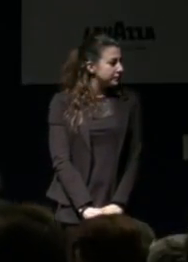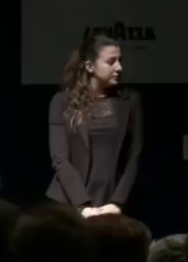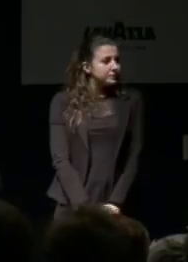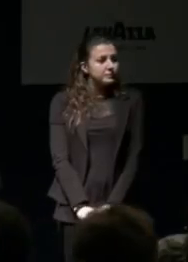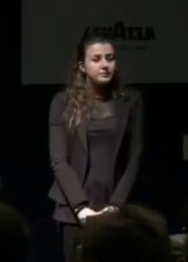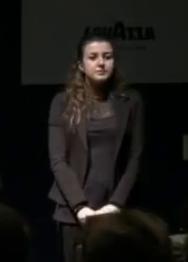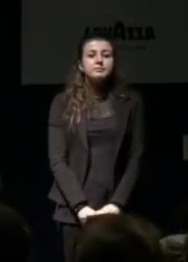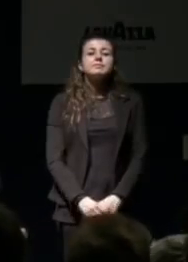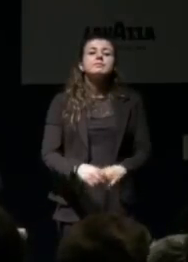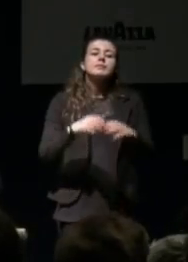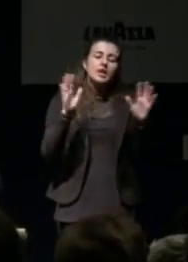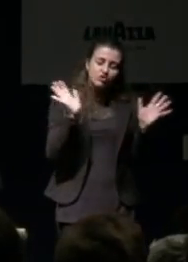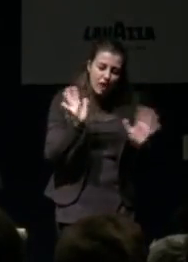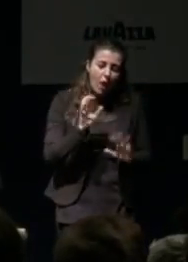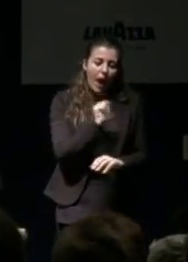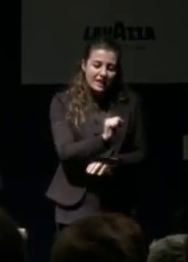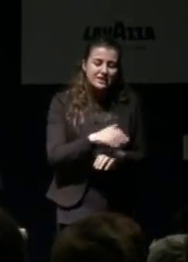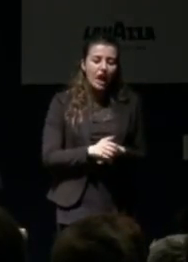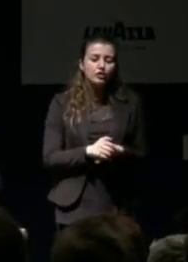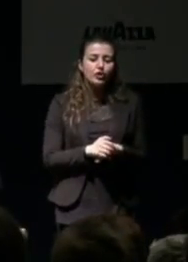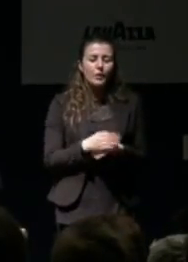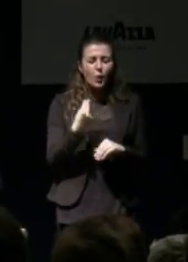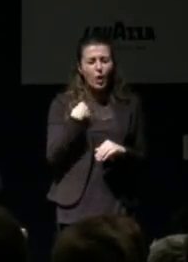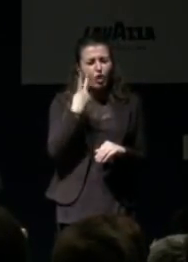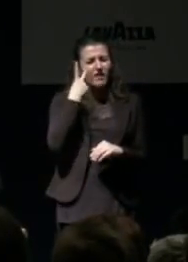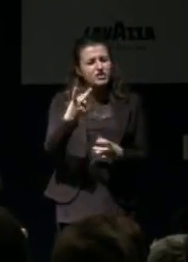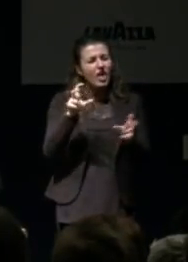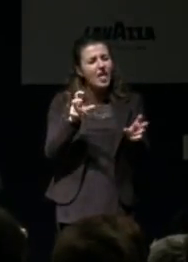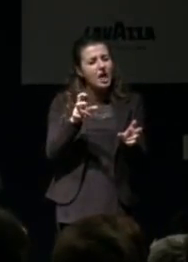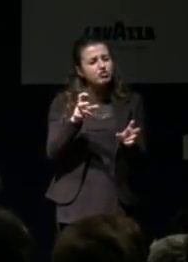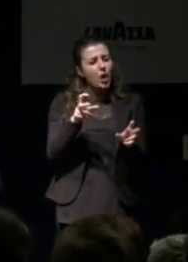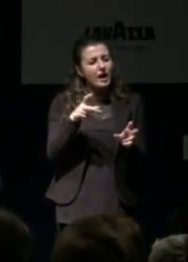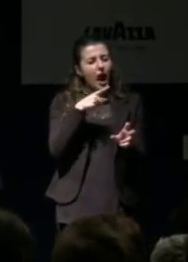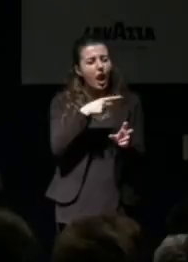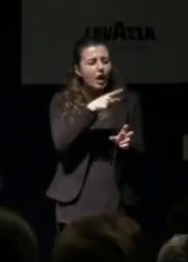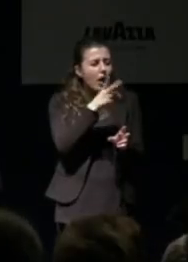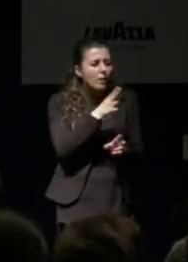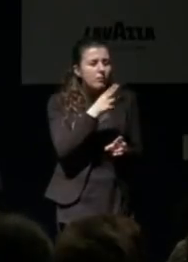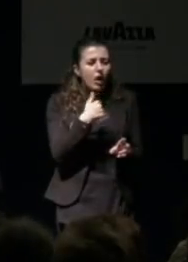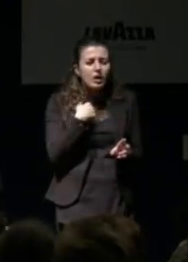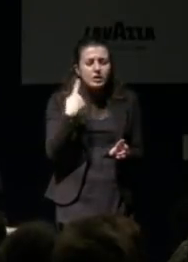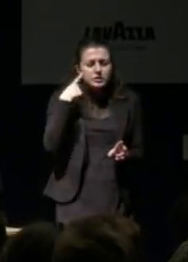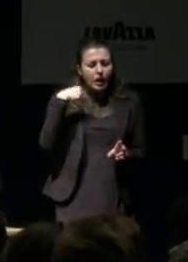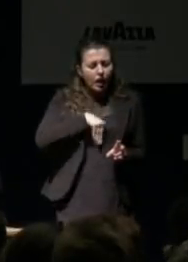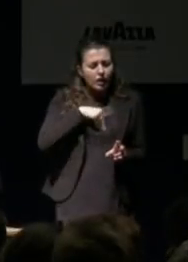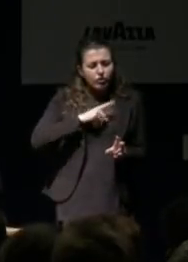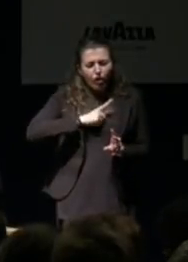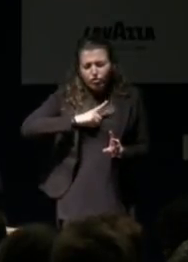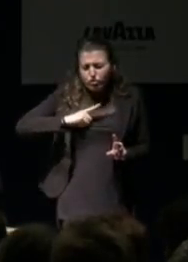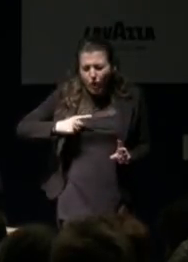ciao alessandro quando ho appreso dal telegiornale della tua scomparsa ho provato un senso di profondo rammarico e